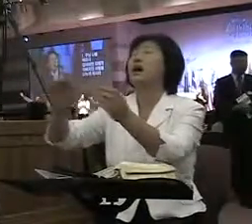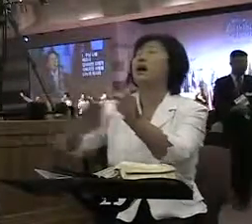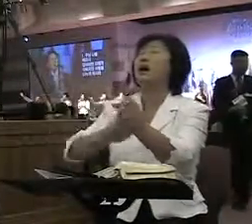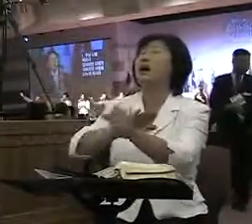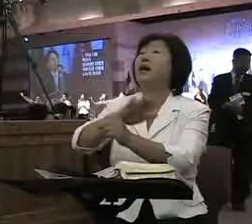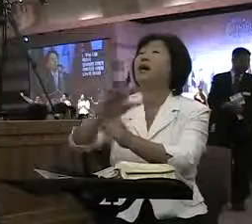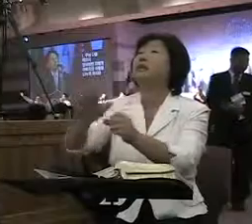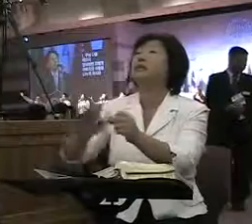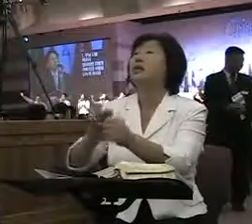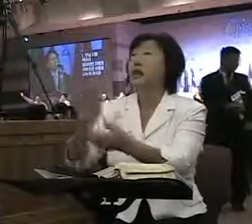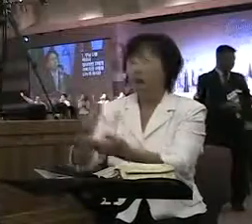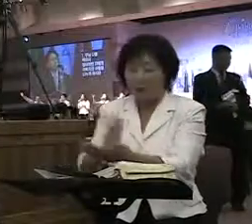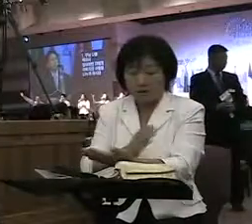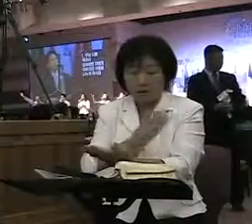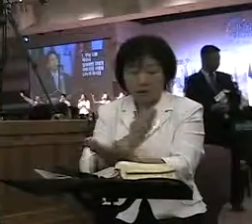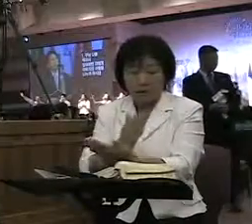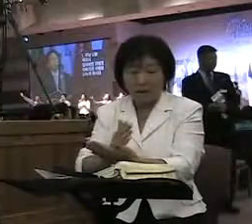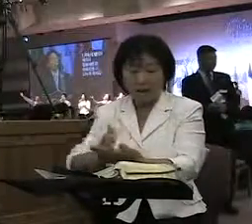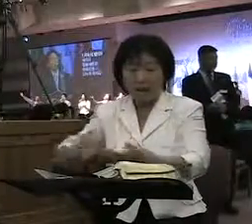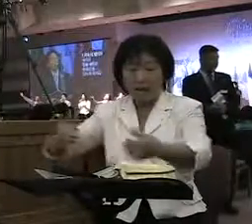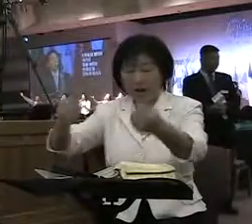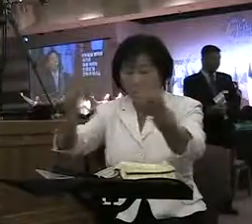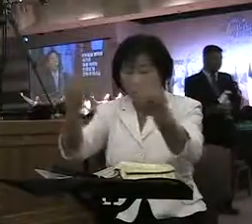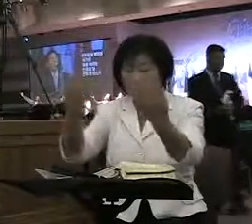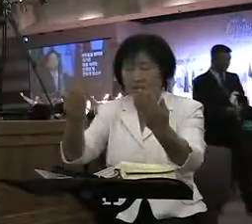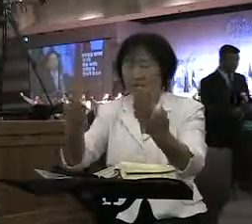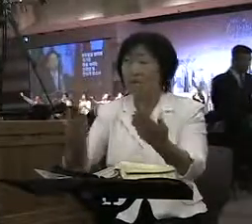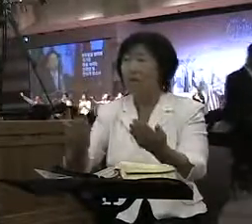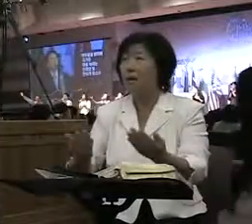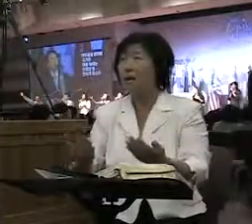아버지의 사랑을 나누게